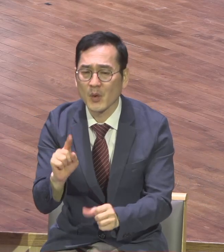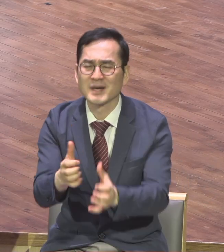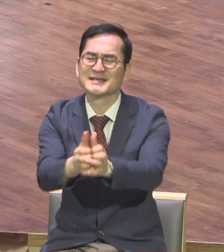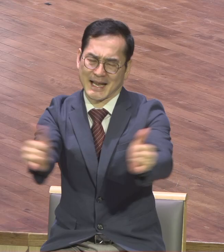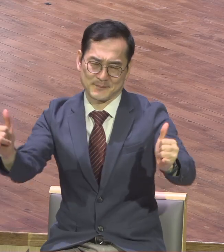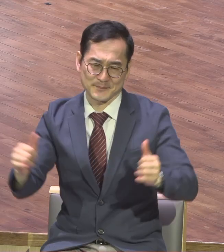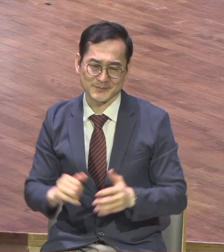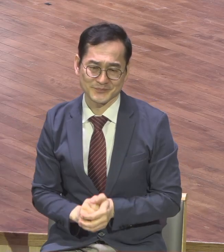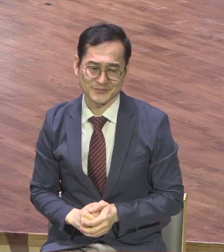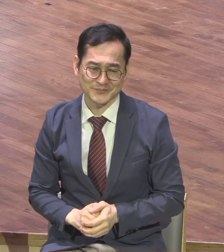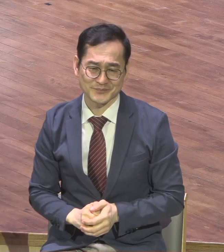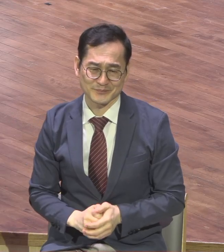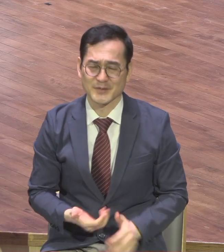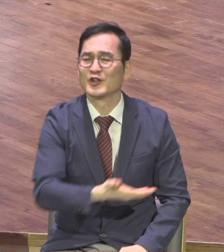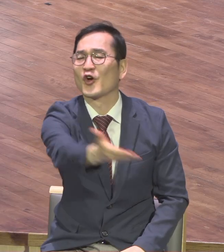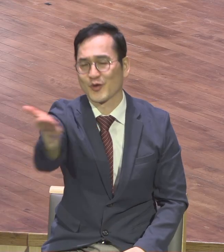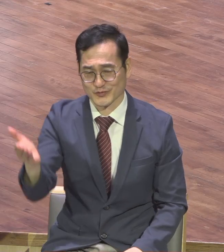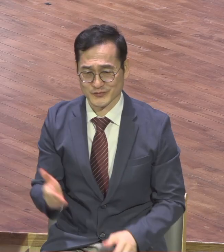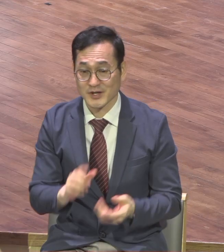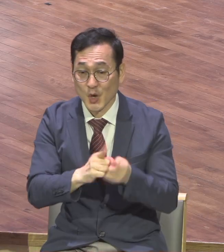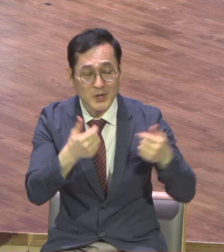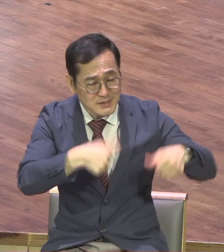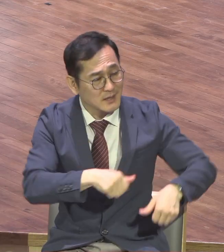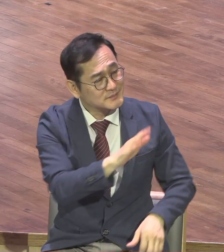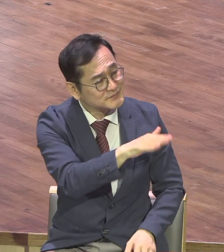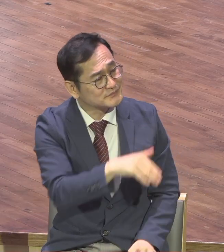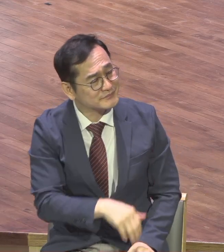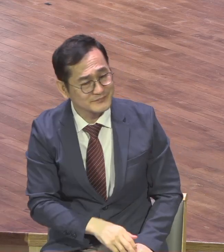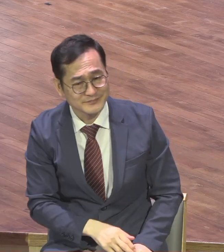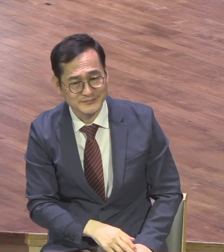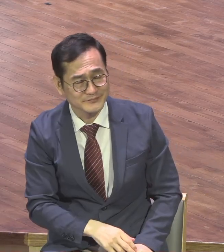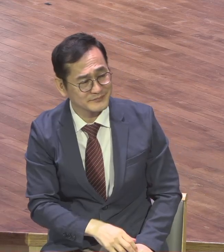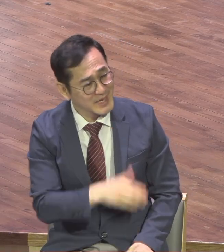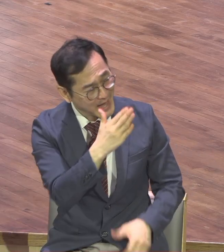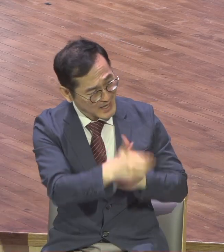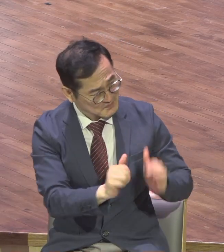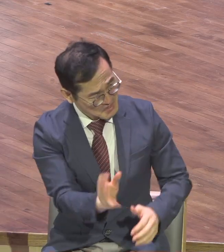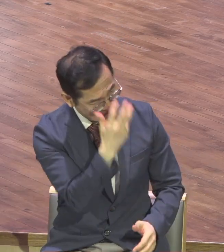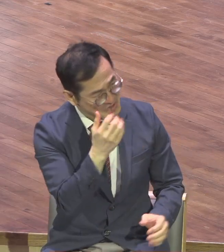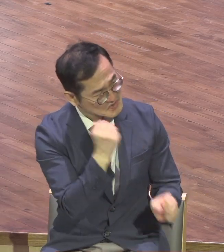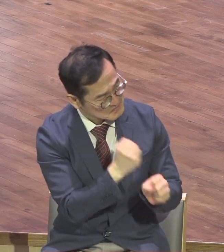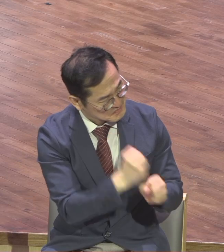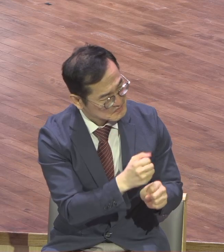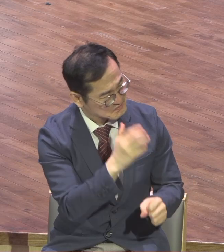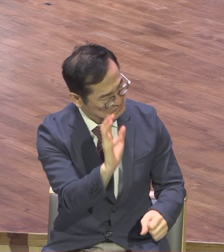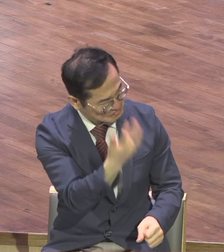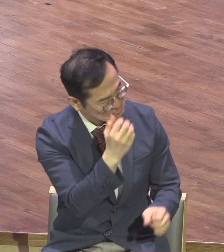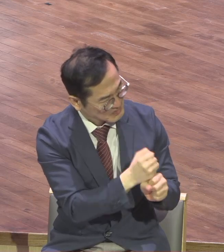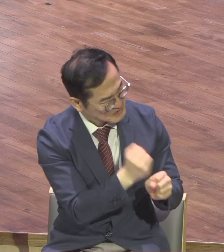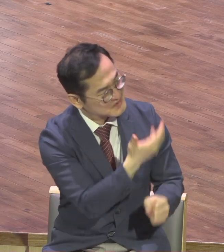응? 옆에 있는 분들 한번 더 인사해 보세요. 서로 인사하세요. 하나님의 그 작품입니다.